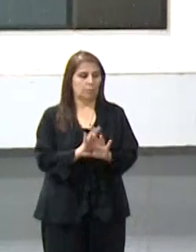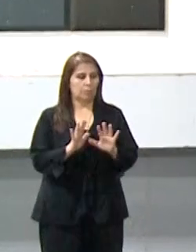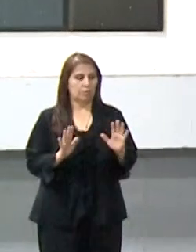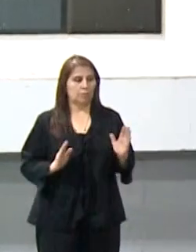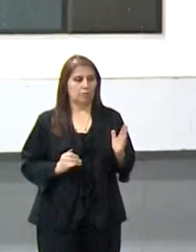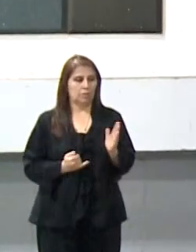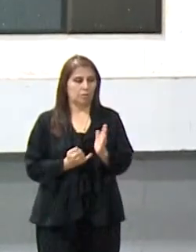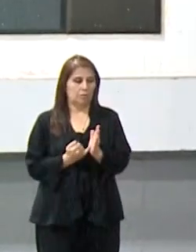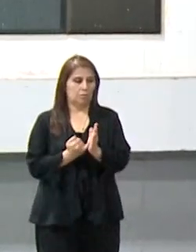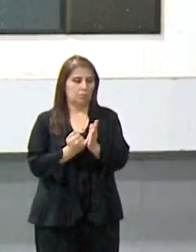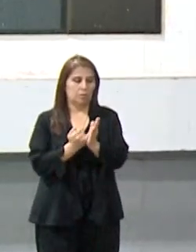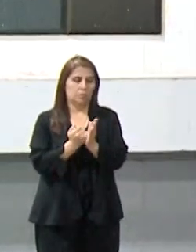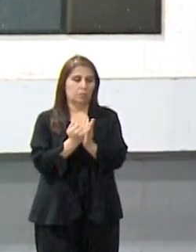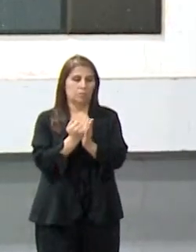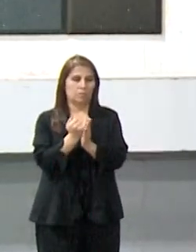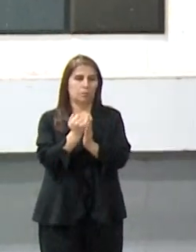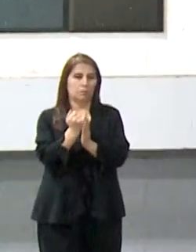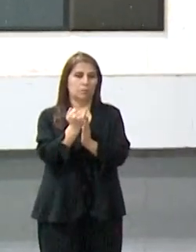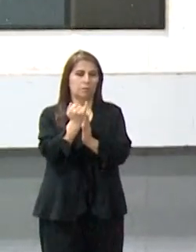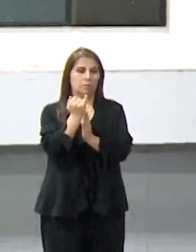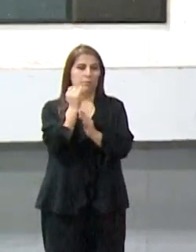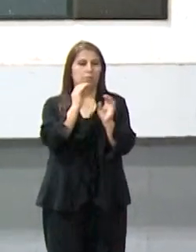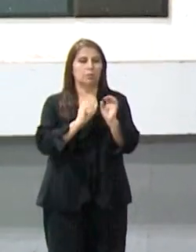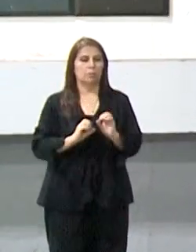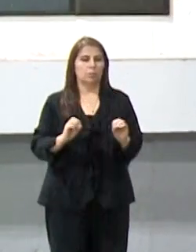murió así